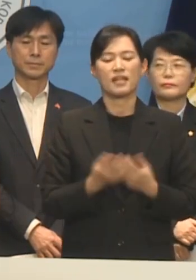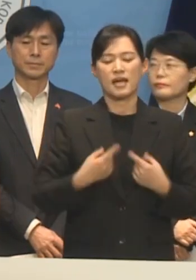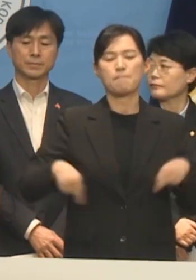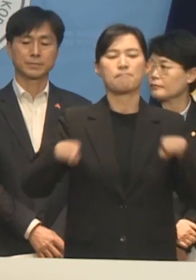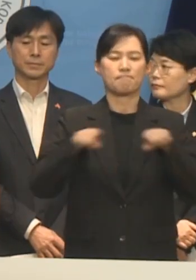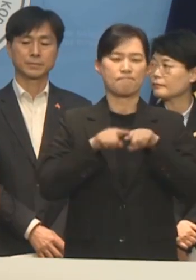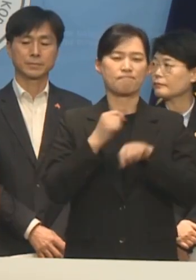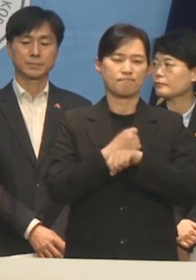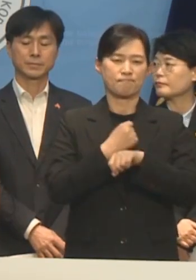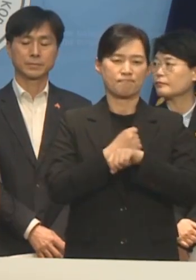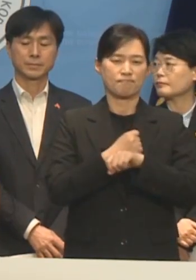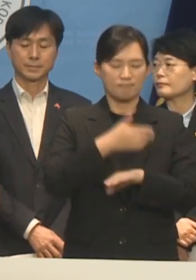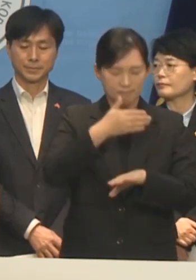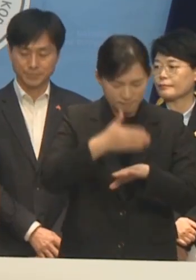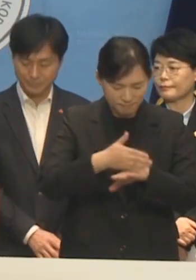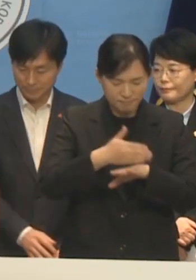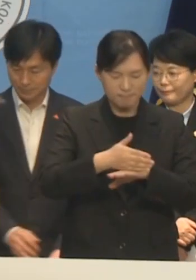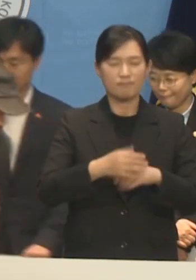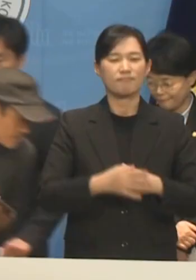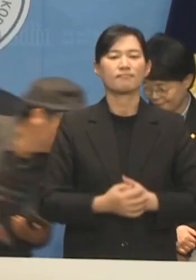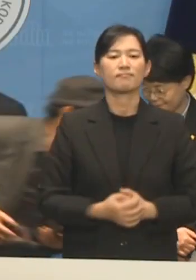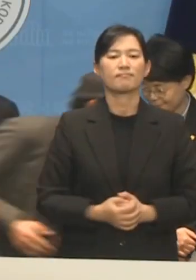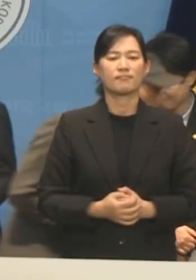함께 하겠습니다. 감사합니다.